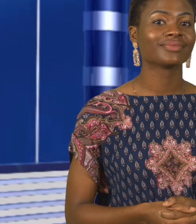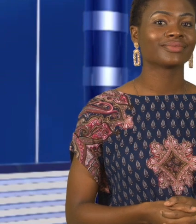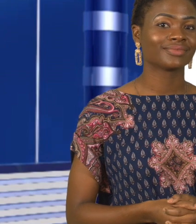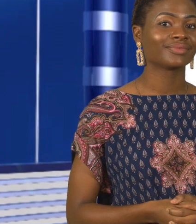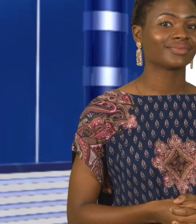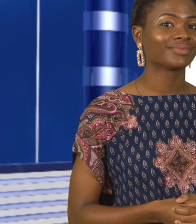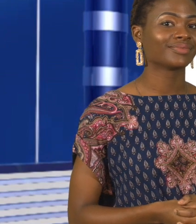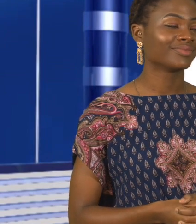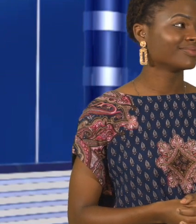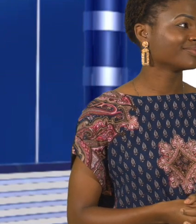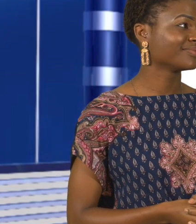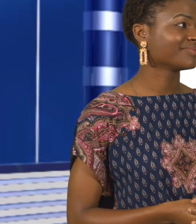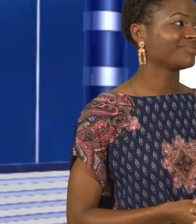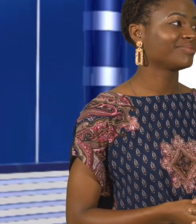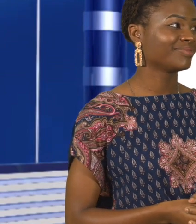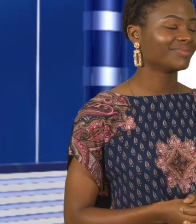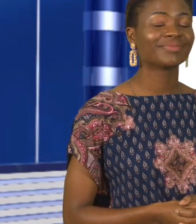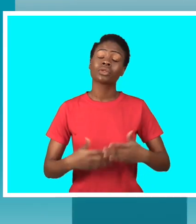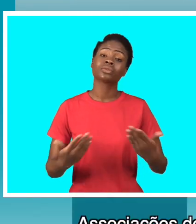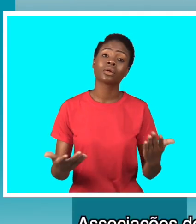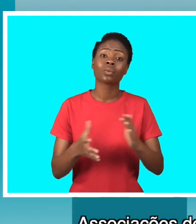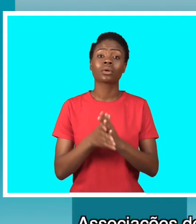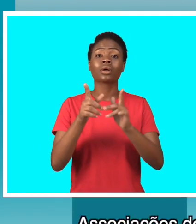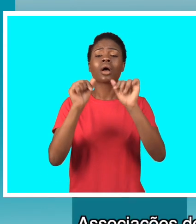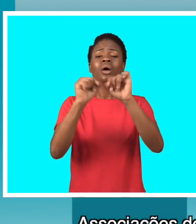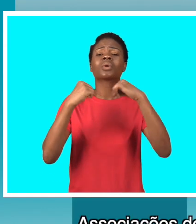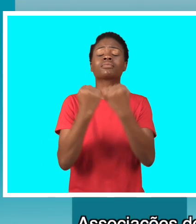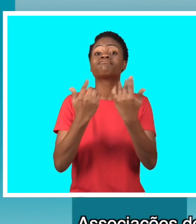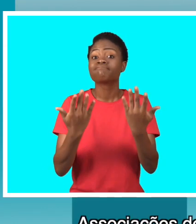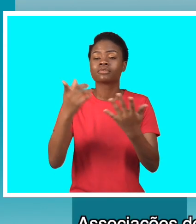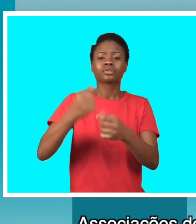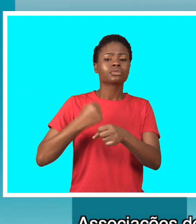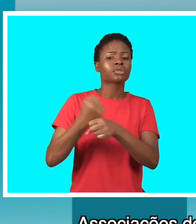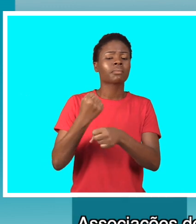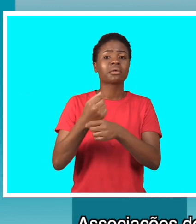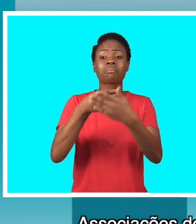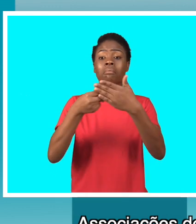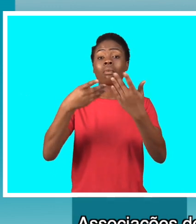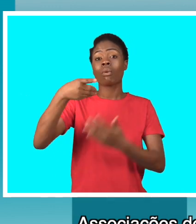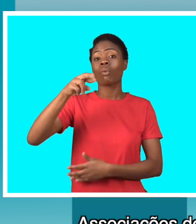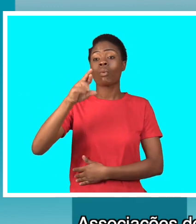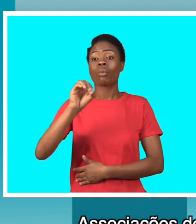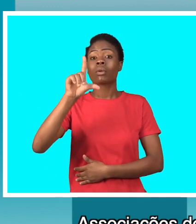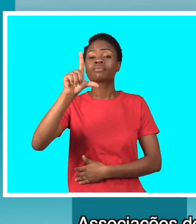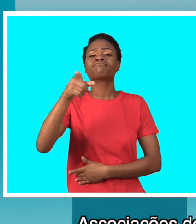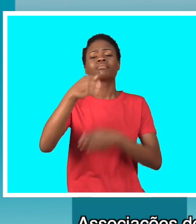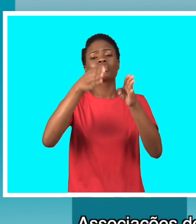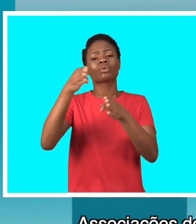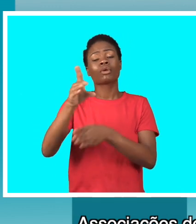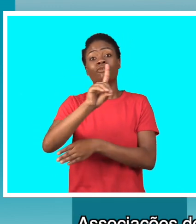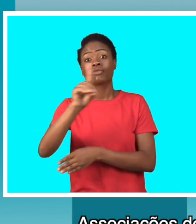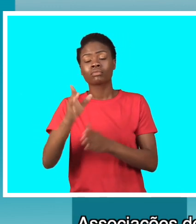reabilitação baseada na comunidade. Associações que trabalham em prol das pessoas com deficiência,